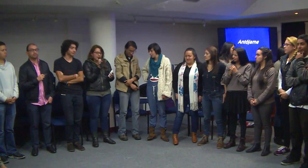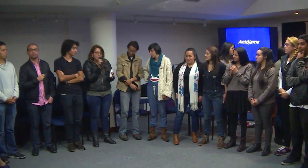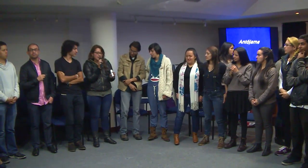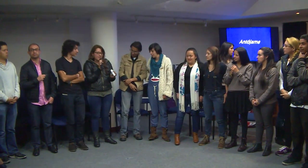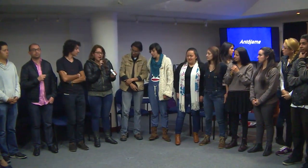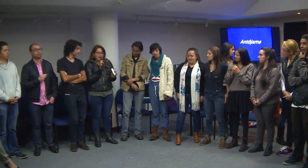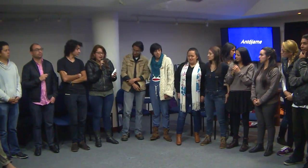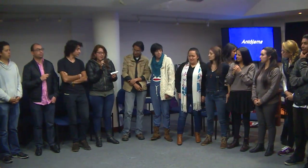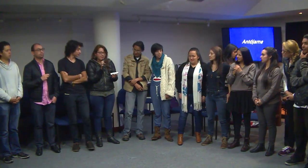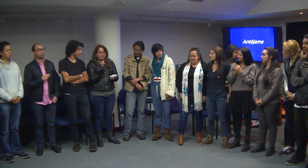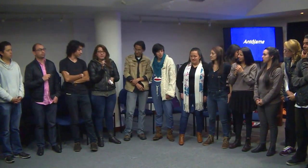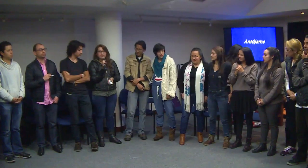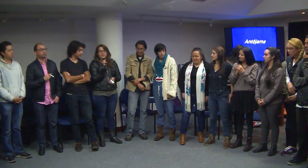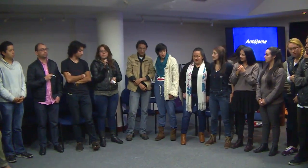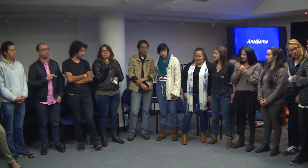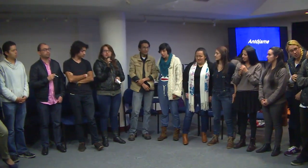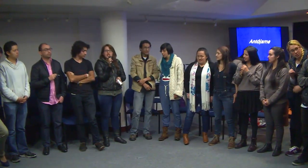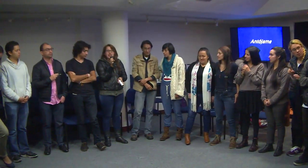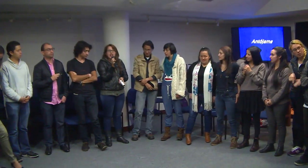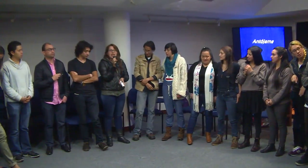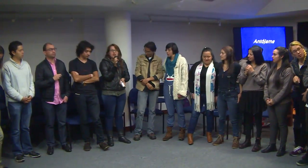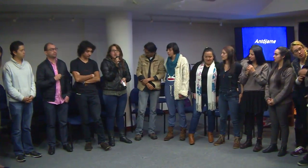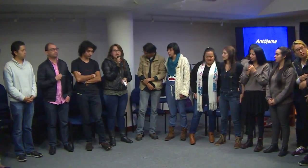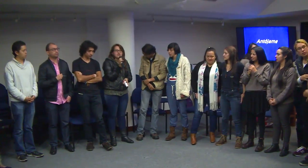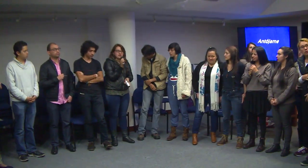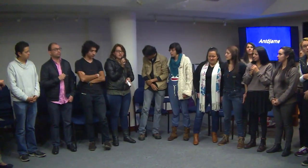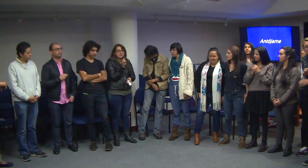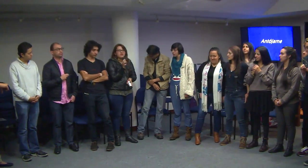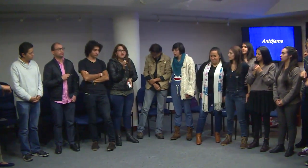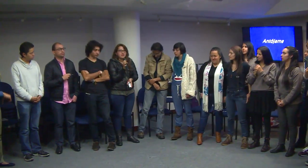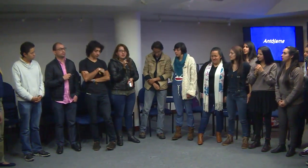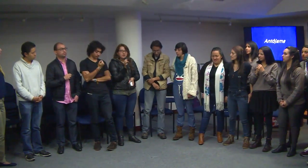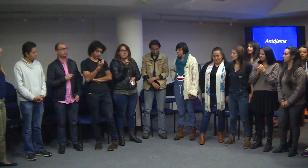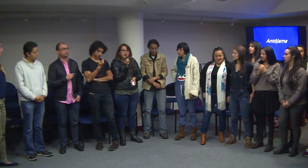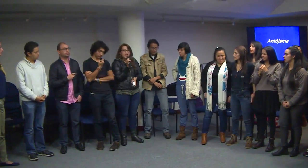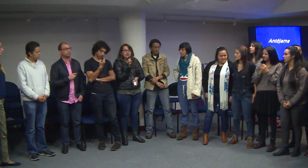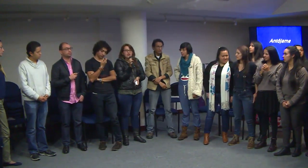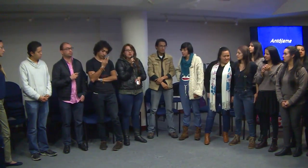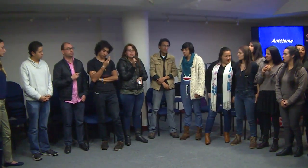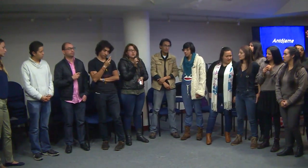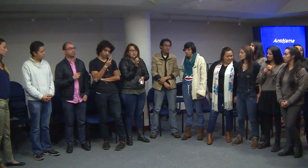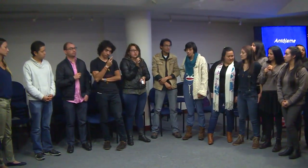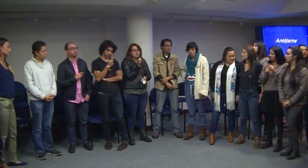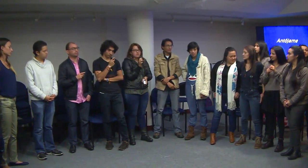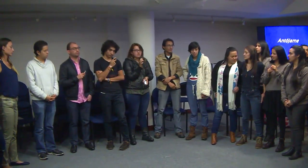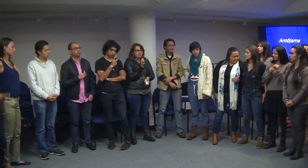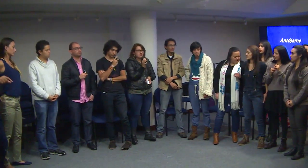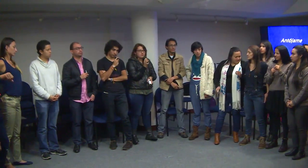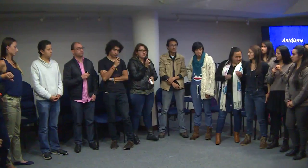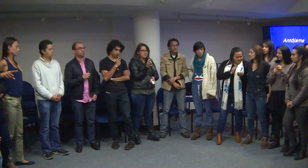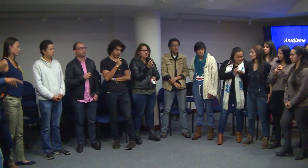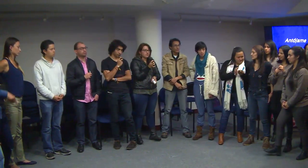Soy maestra para mostrar que hay algo más fuera de lo que conocemos.